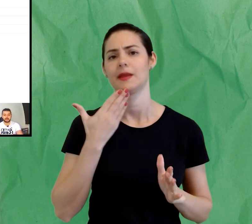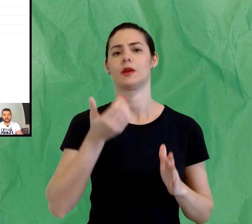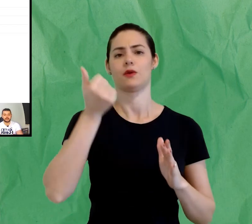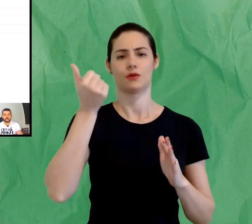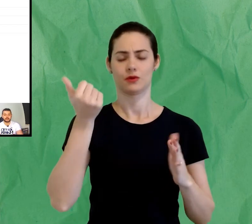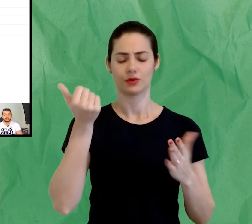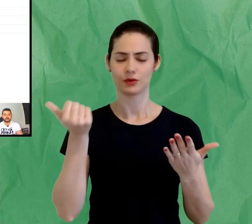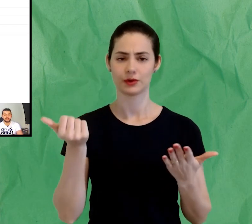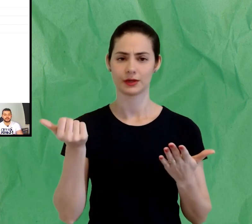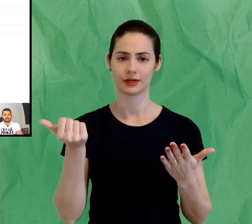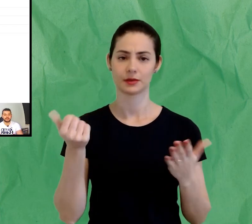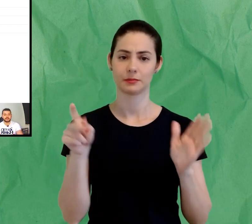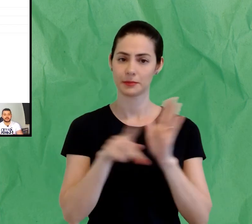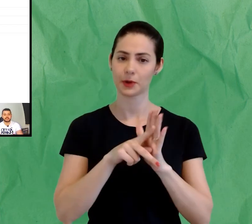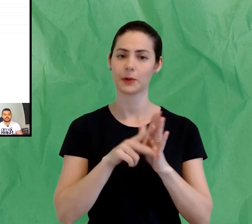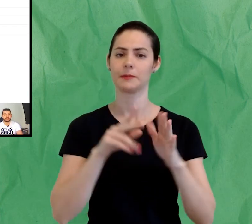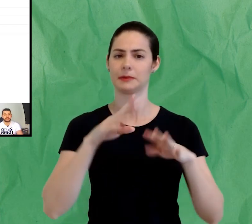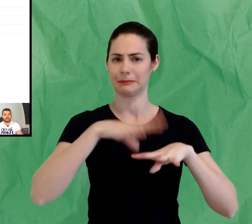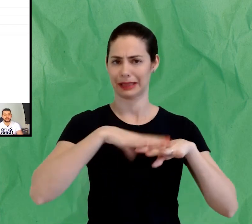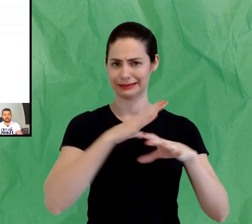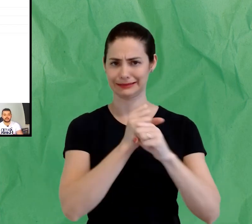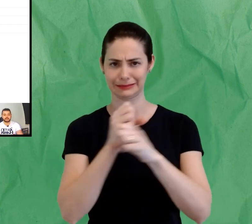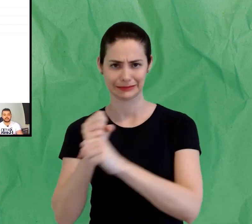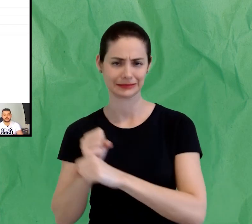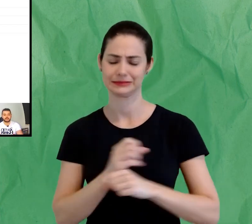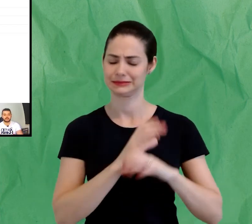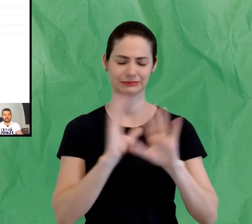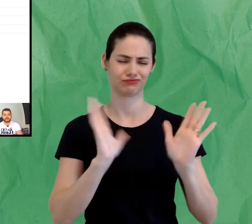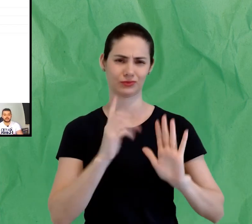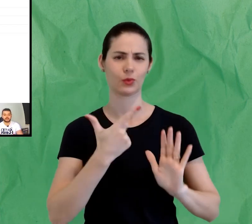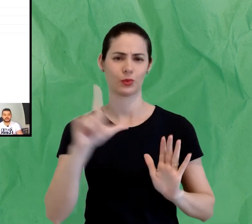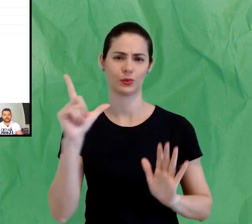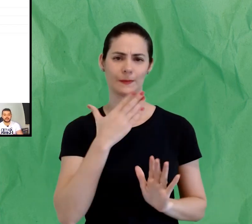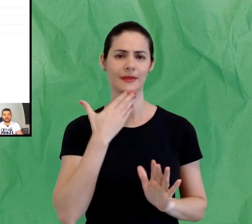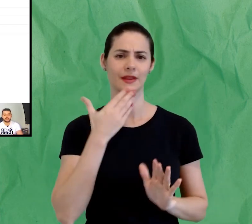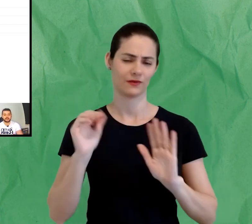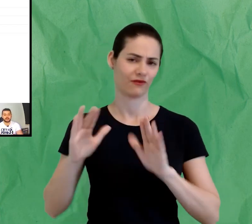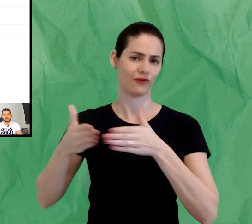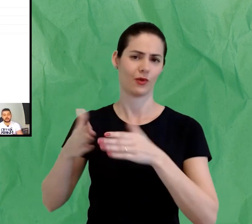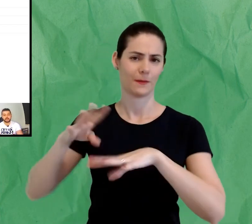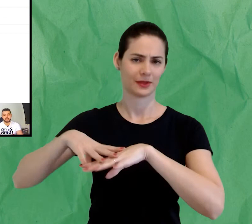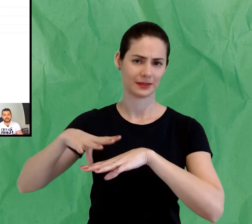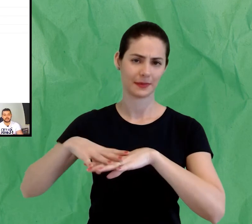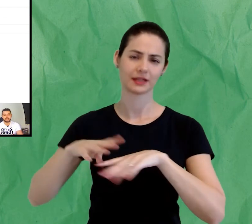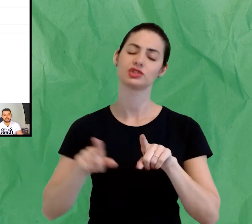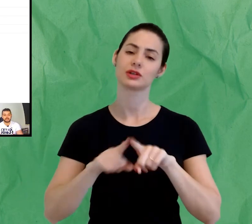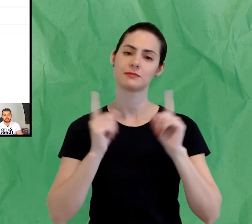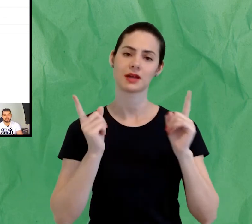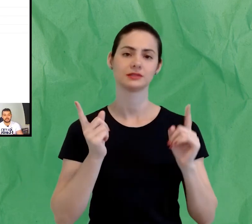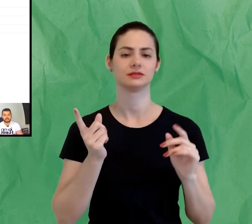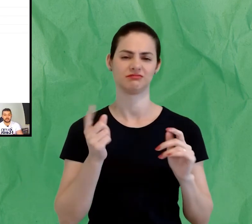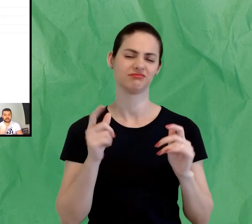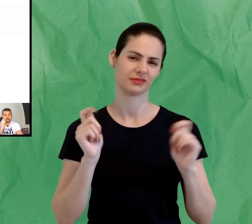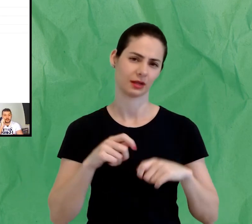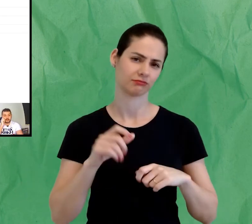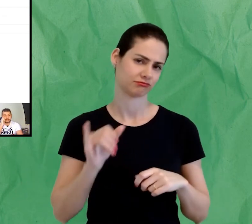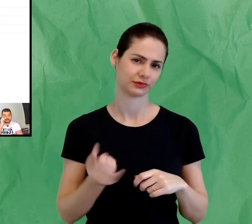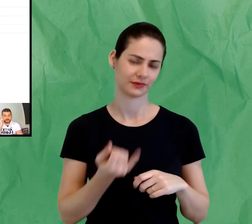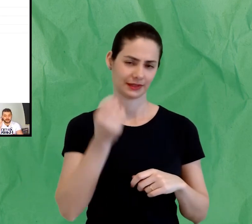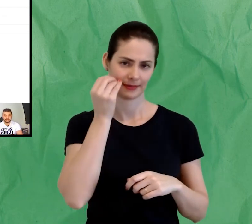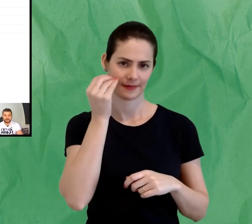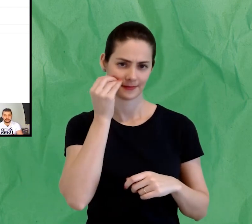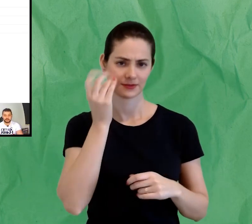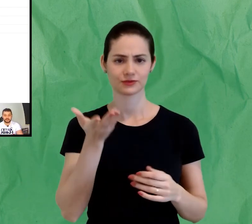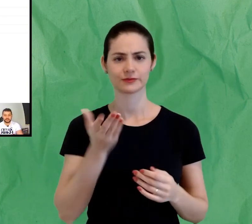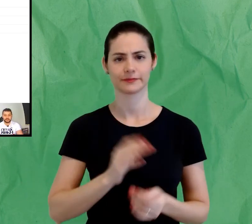com operações matemáticas, cálculos, né? A gente tem outras linguagens voltadas para isso, porém a gente não vai deixar de fazer. A gente